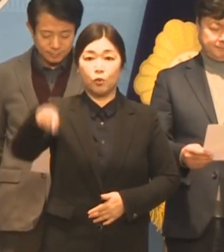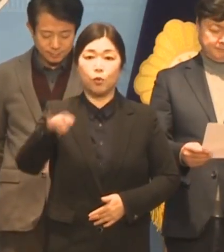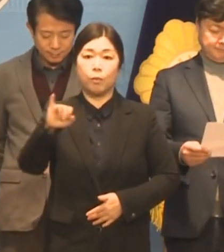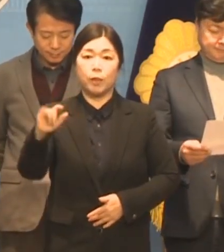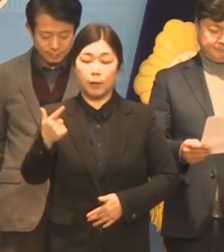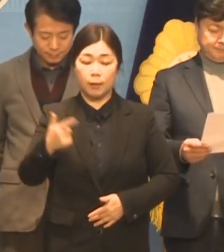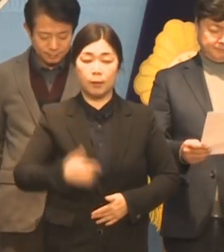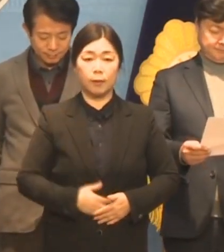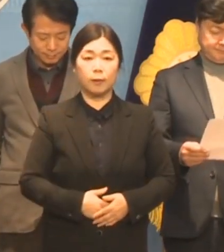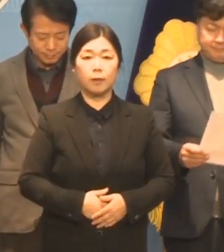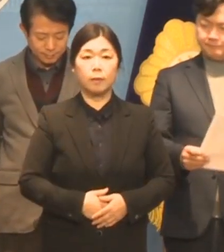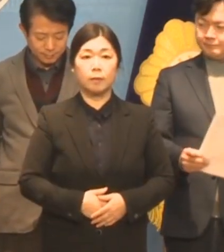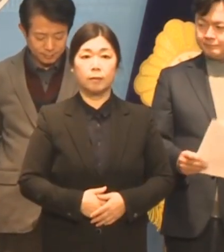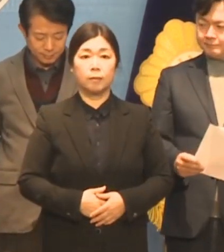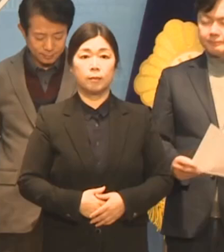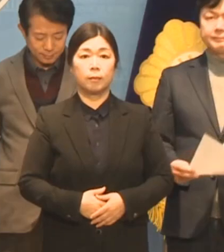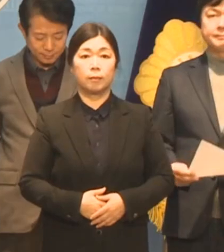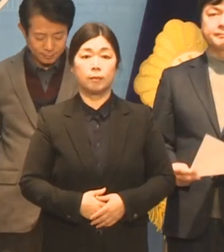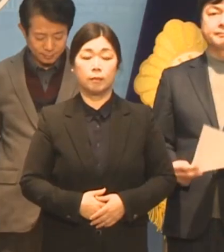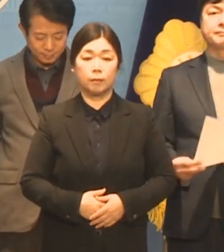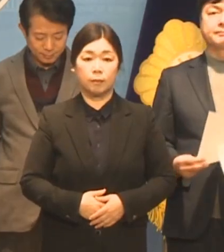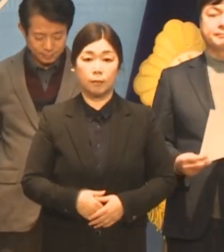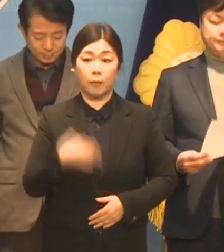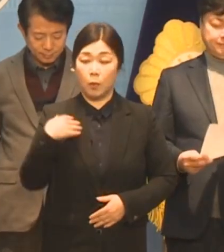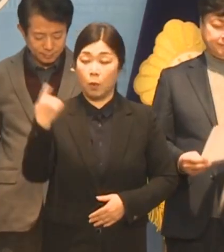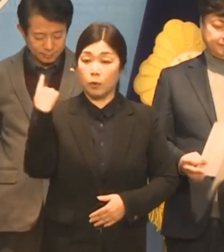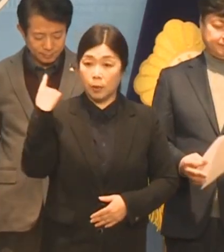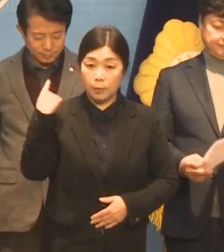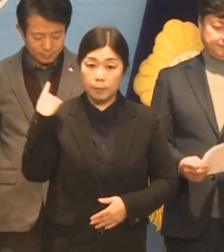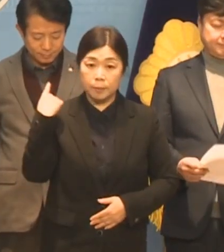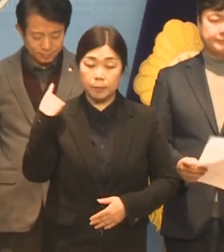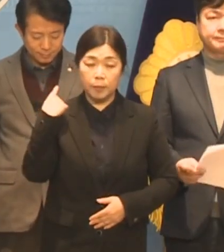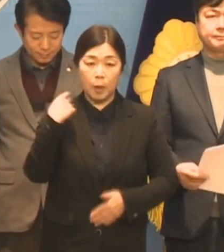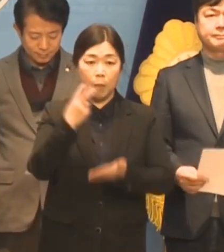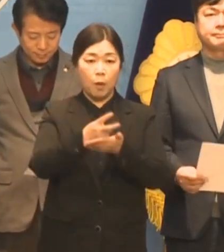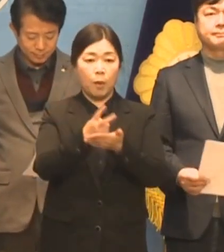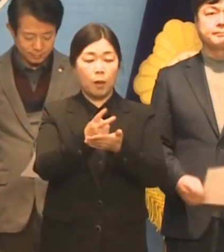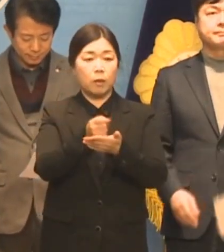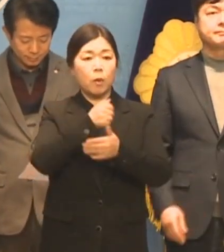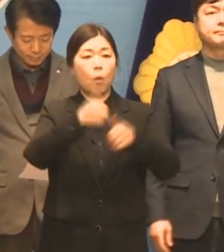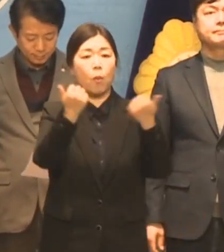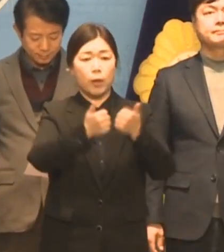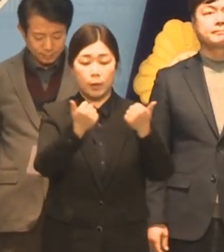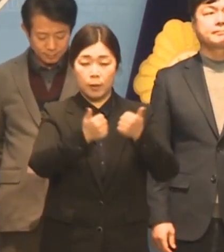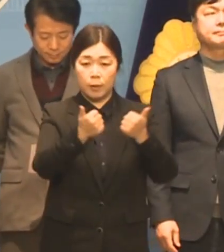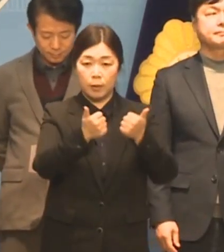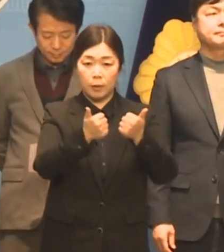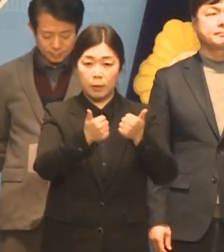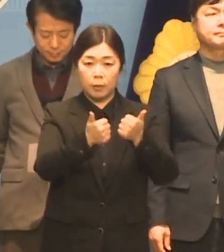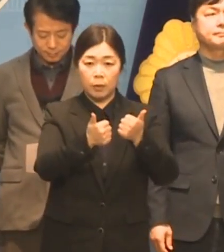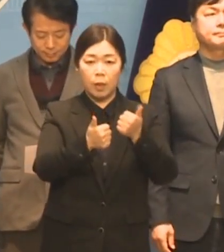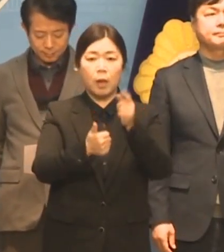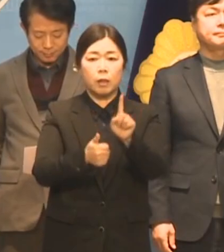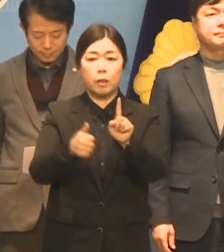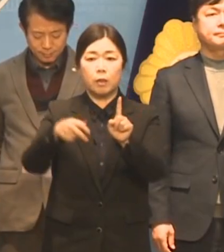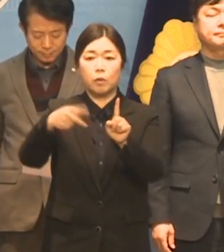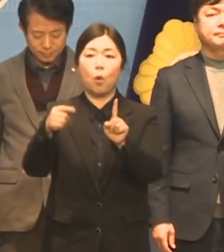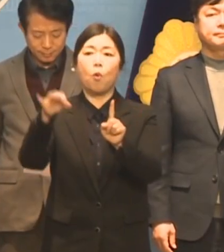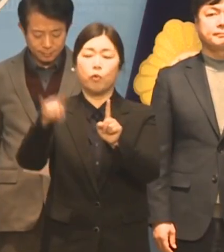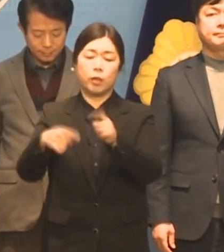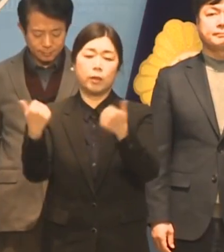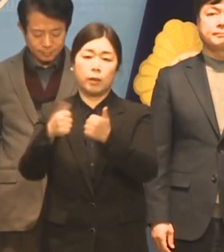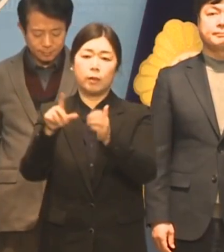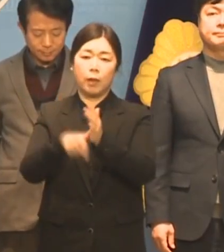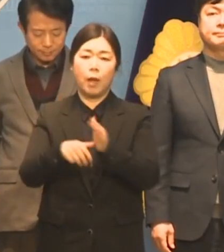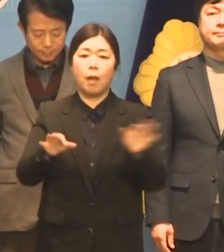의원님 오셨습니다. 저희가 어제 법사위 법안소위 제1소위에서